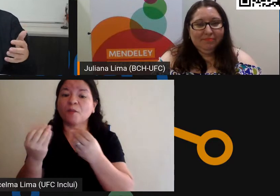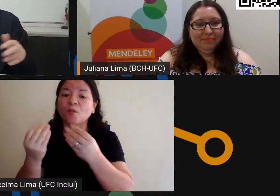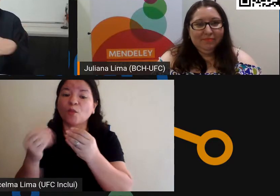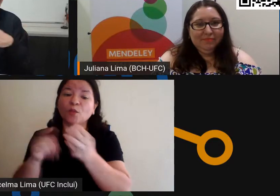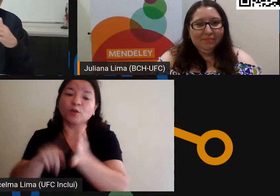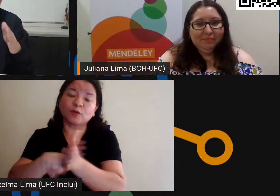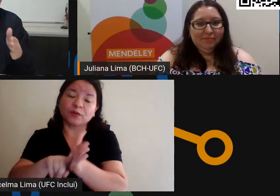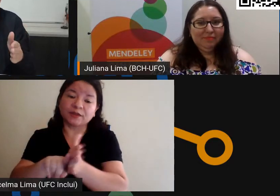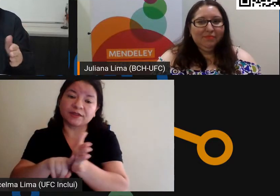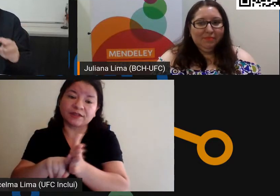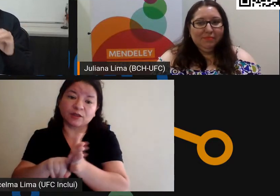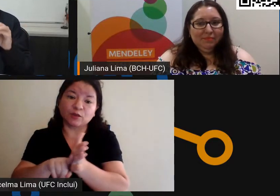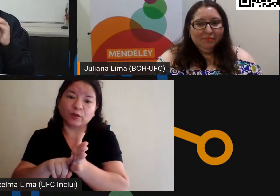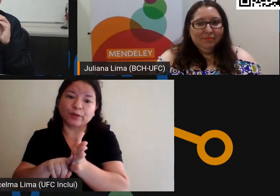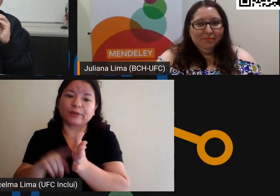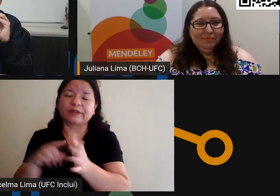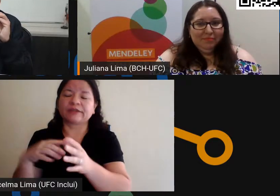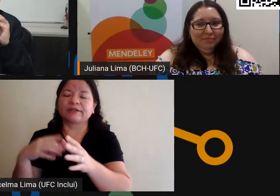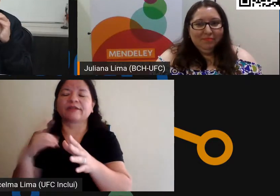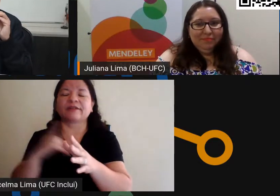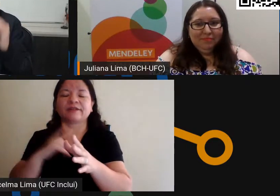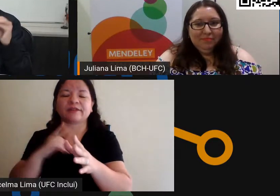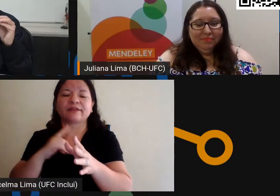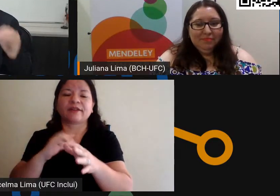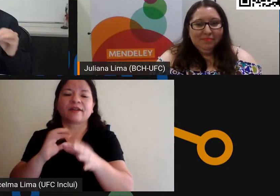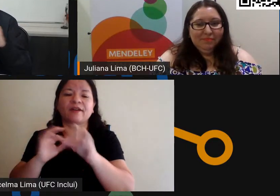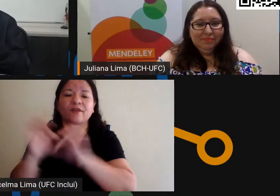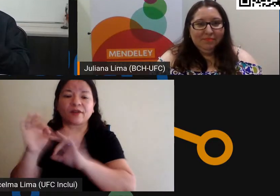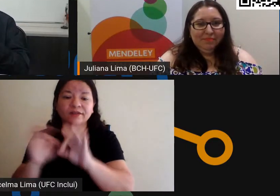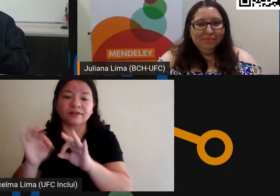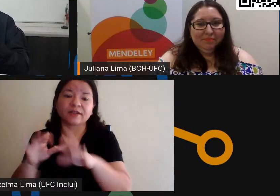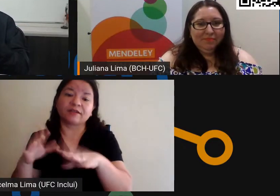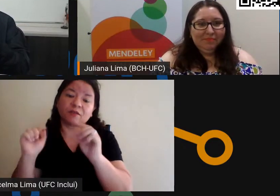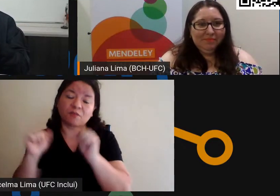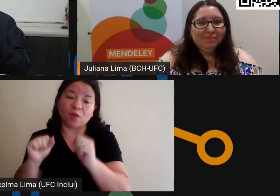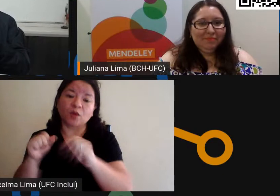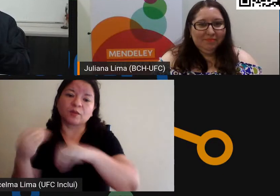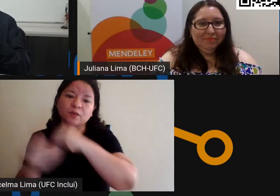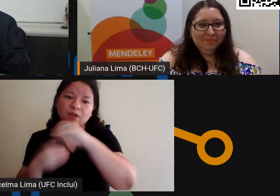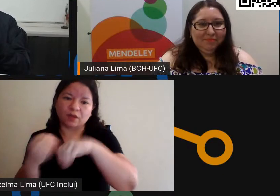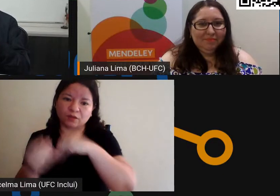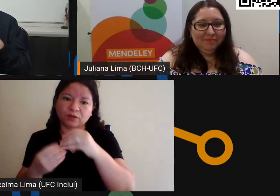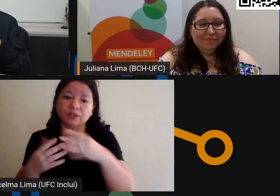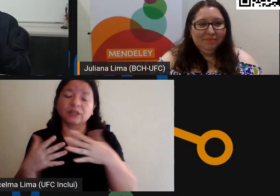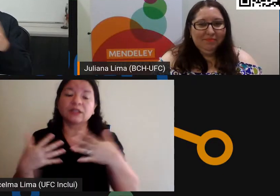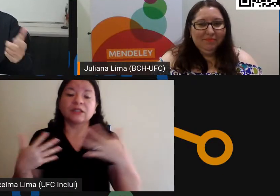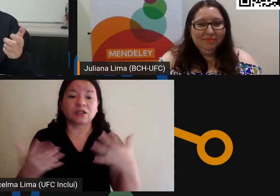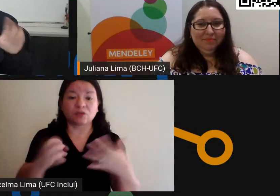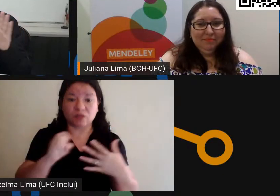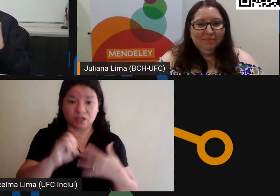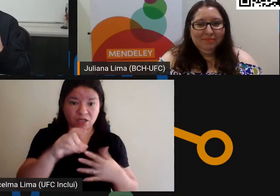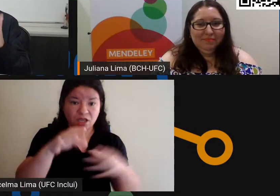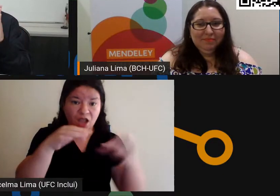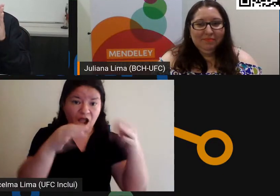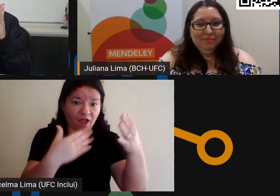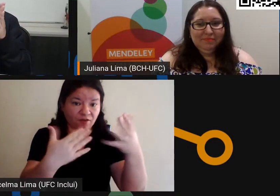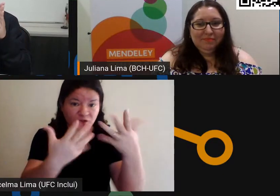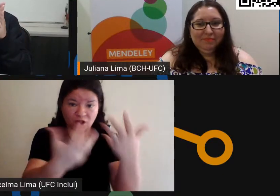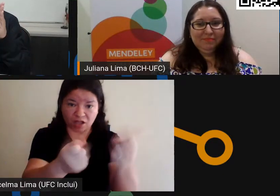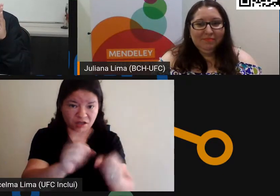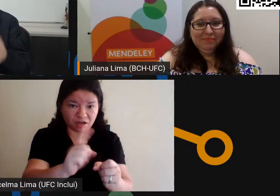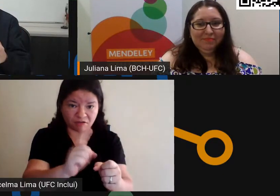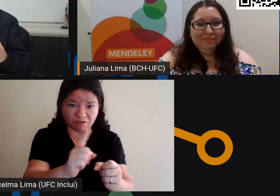tudo isso, então vira uma bagunça. Então eu falo assim, mude de revista, tá? E é viés de área isso também, tem áreas